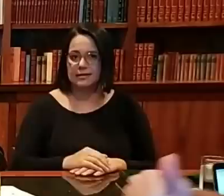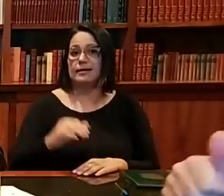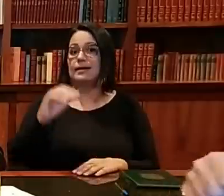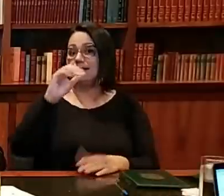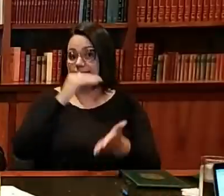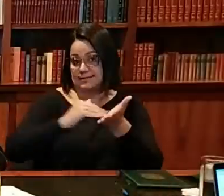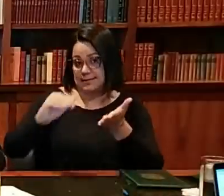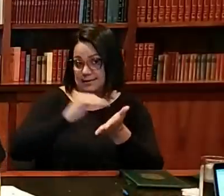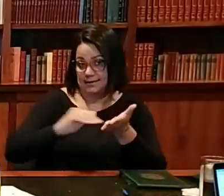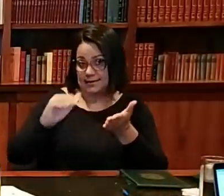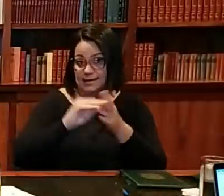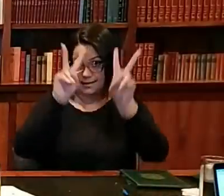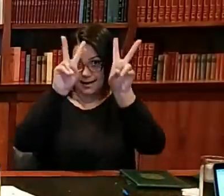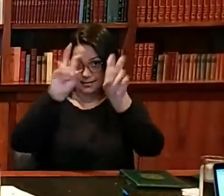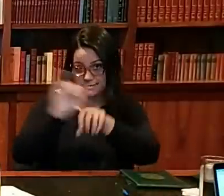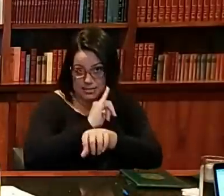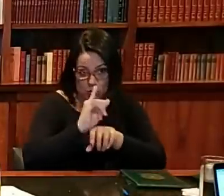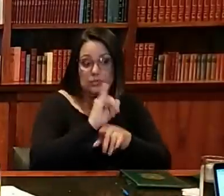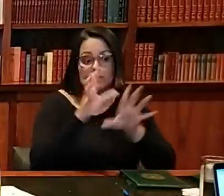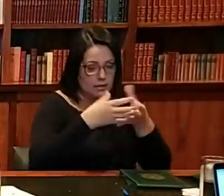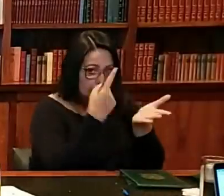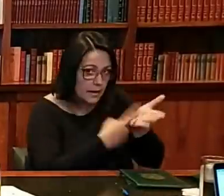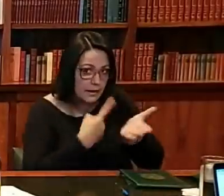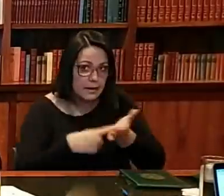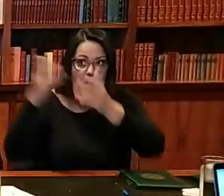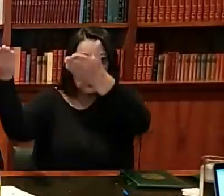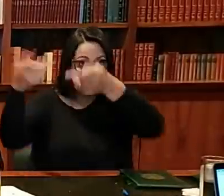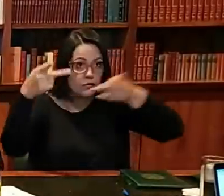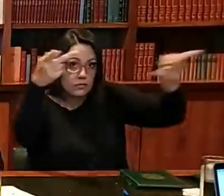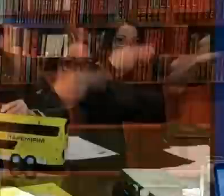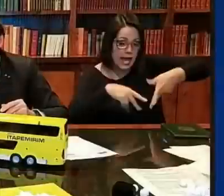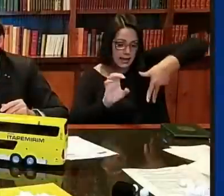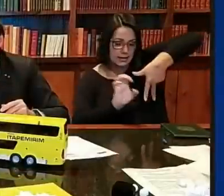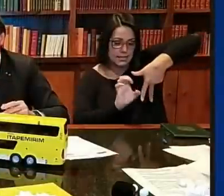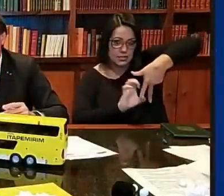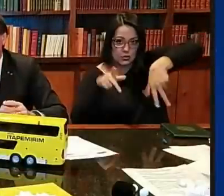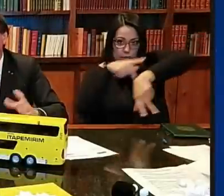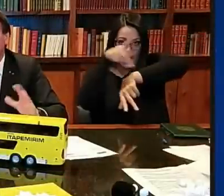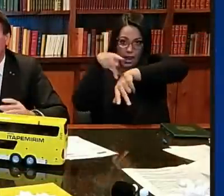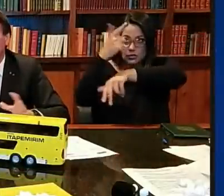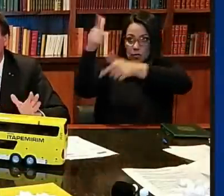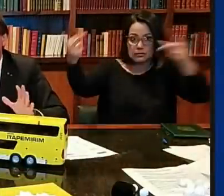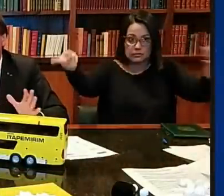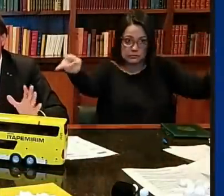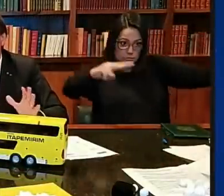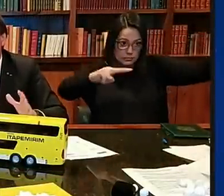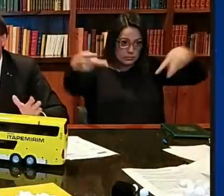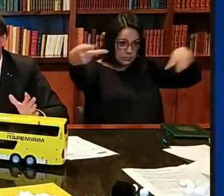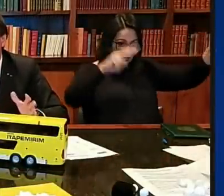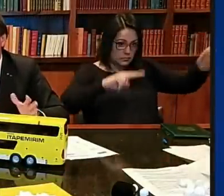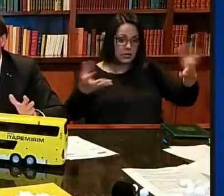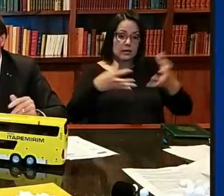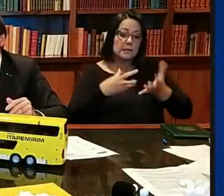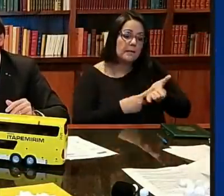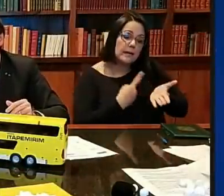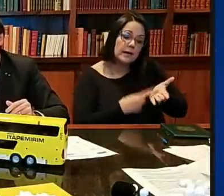Estratégicos, através do Almirante Rocha, convidar os embaixadores aqui de outros países, né? Pra gente. Já estamos de volta agora também no rádio, para quem nos